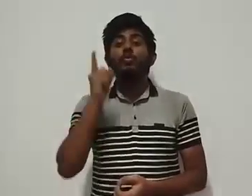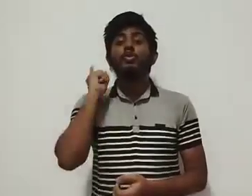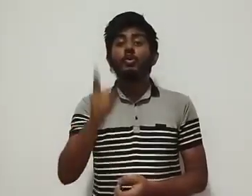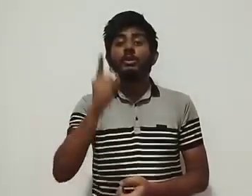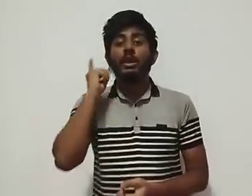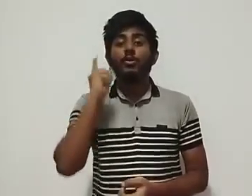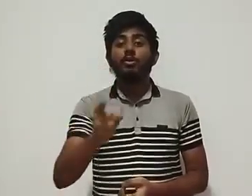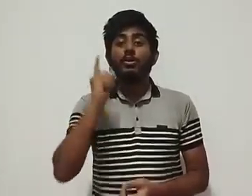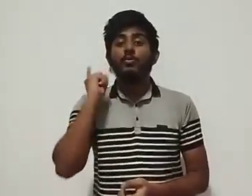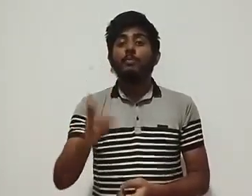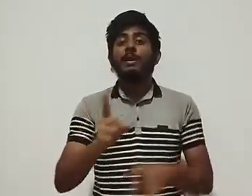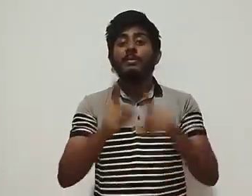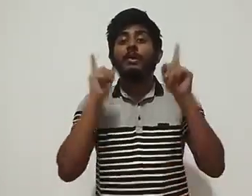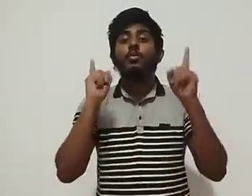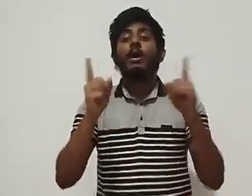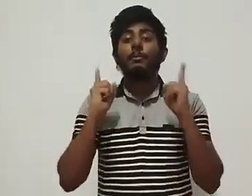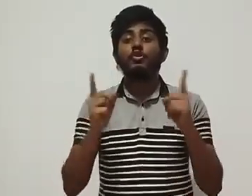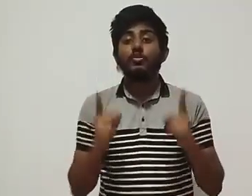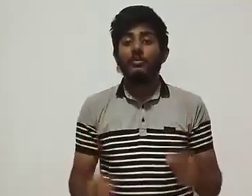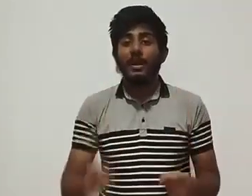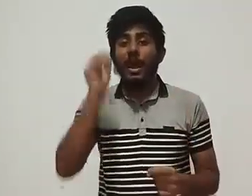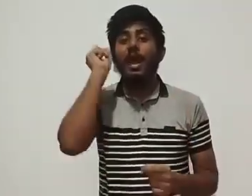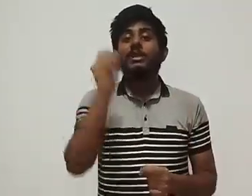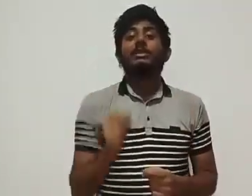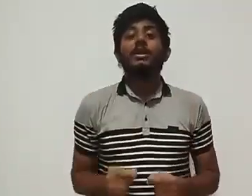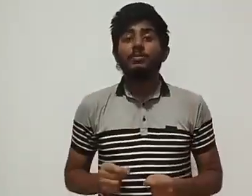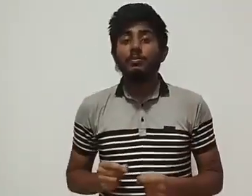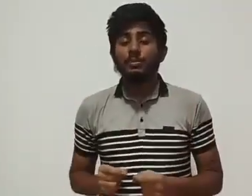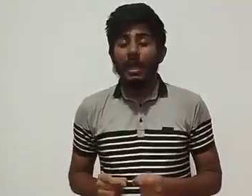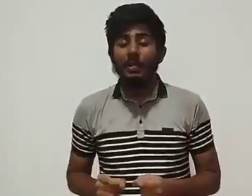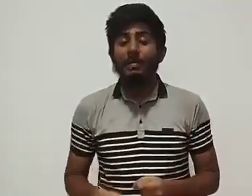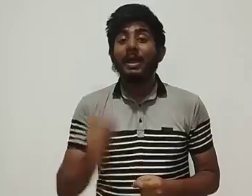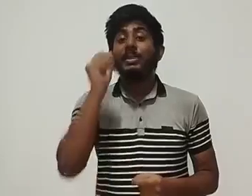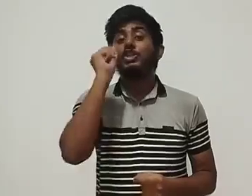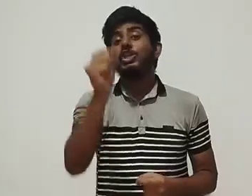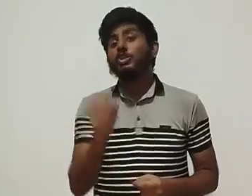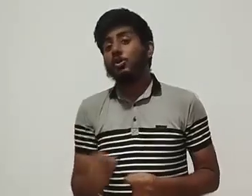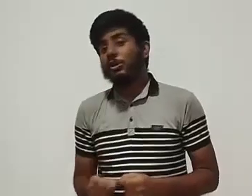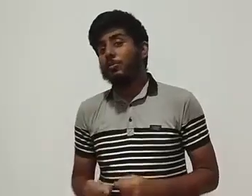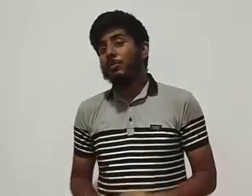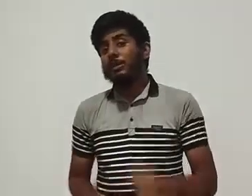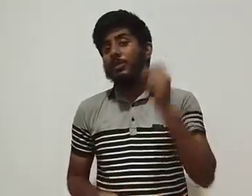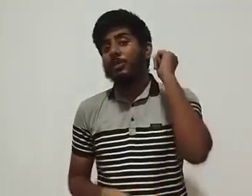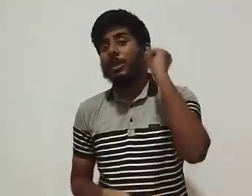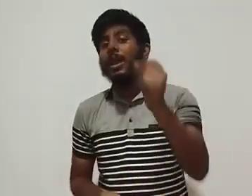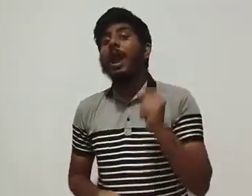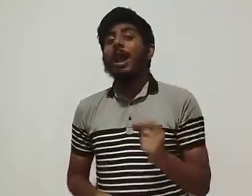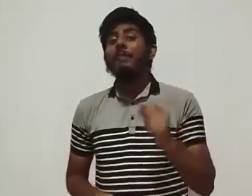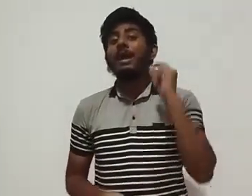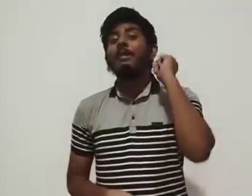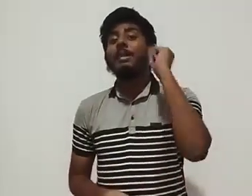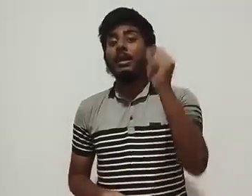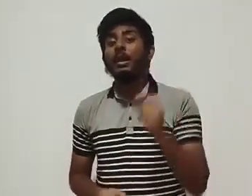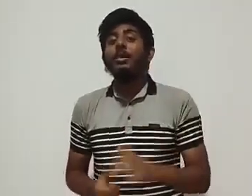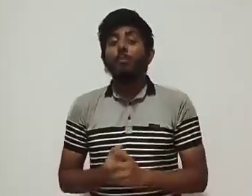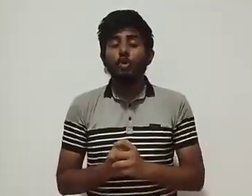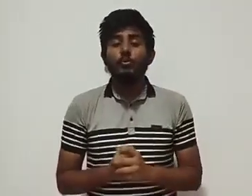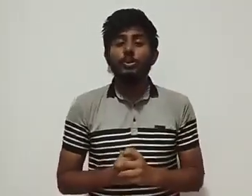এতগুলো শহীদের রক্তের উপর পাড়া দিয়ে কোনো আক্রোশ হতে পারে না। সেই আমার ভাইদের শেষ কথার উপর ভিত্তি করেই আমরা আগামীকাল বৈষম্যবিরোধী